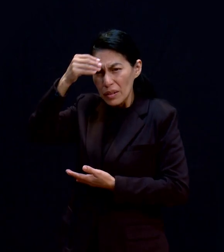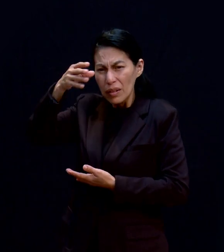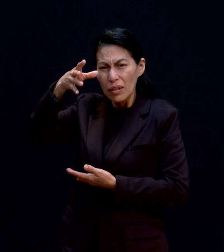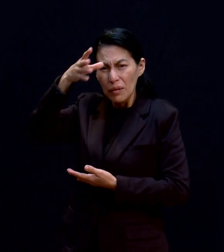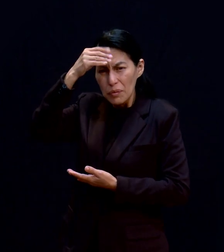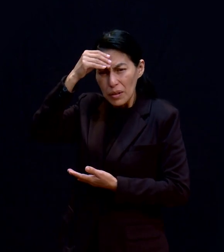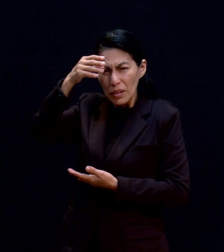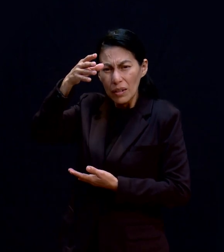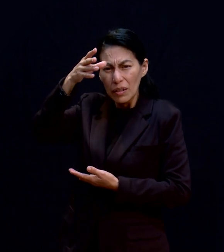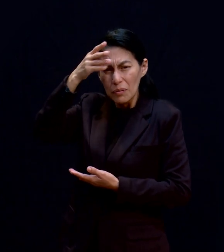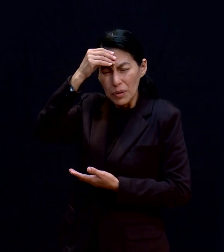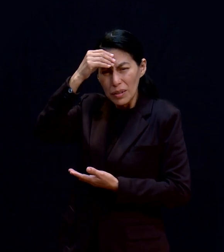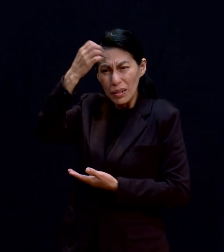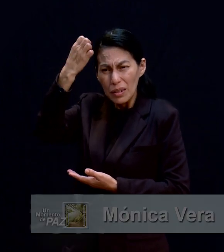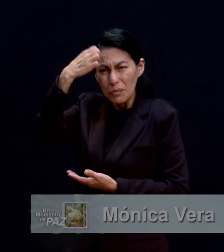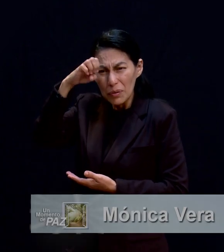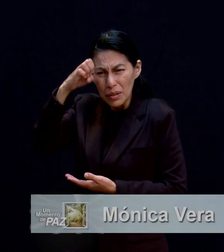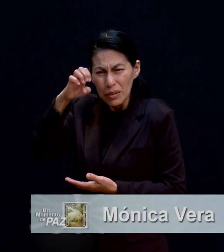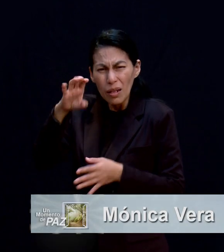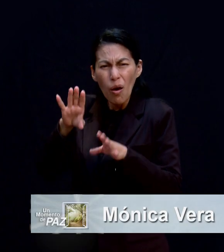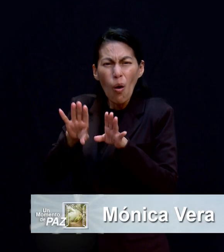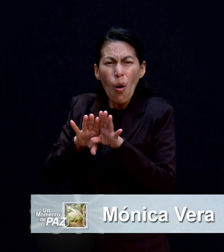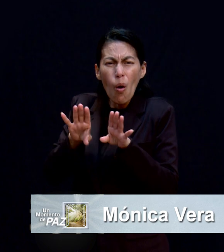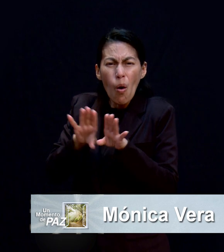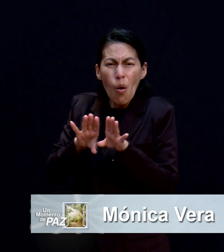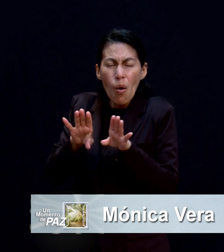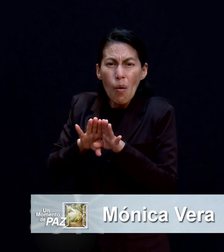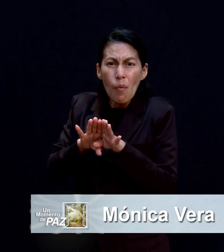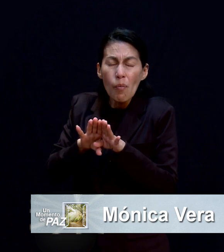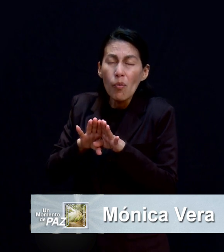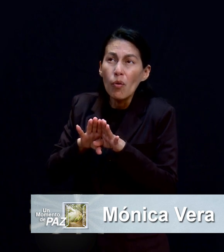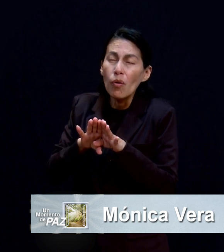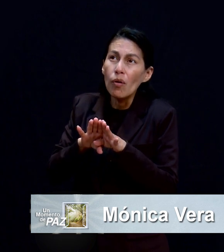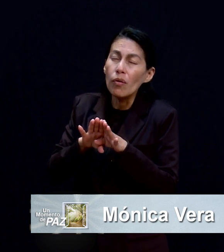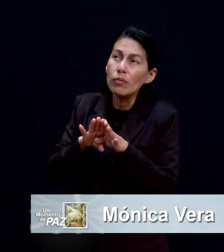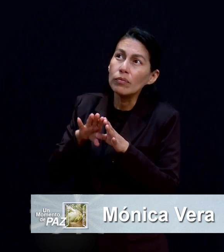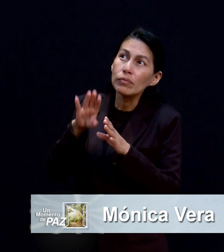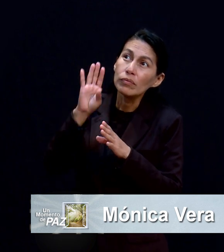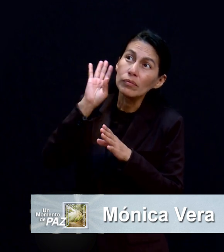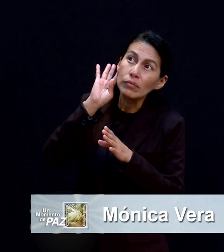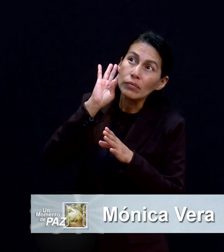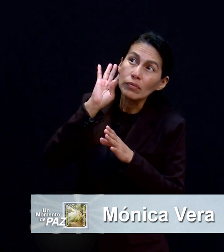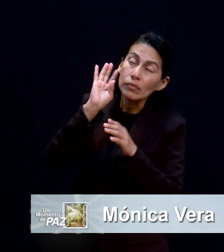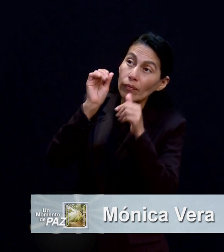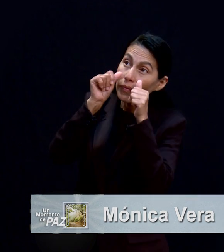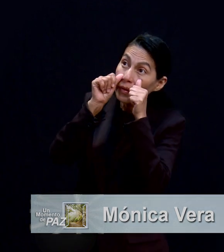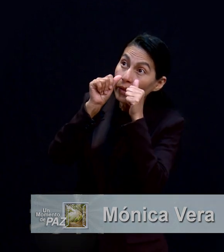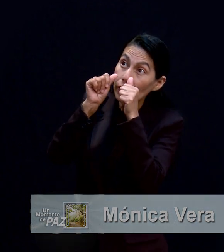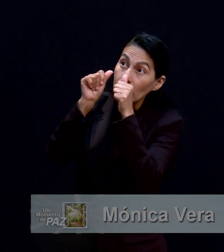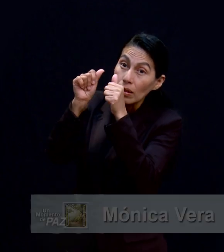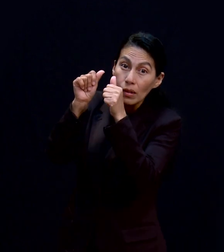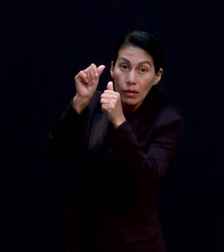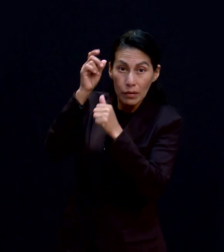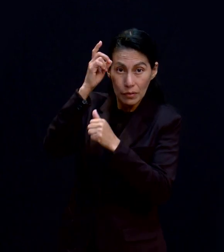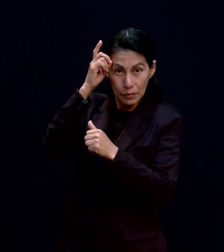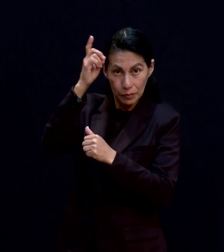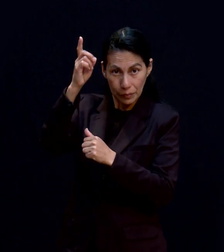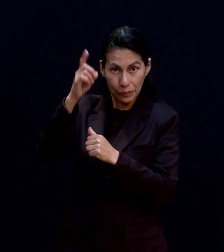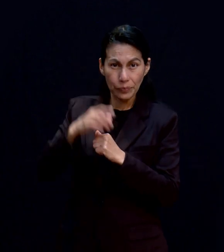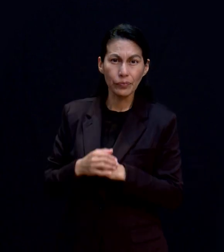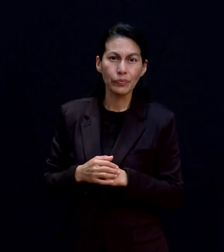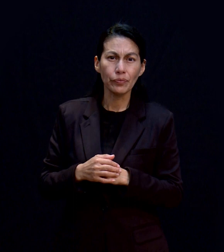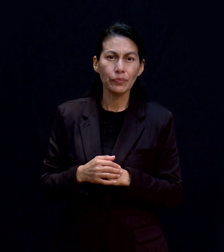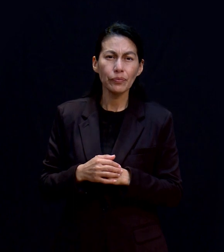experimento y experimento de cómo agradar mejor a dios cómo escuchar mejor la voz de